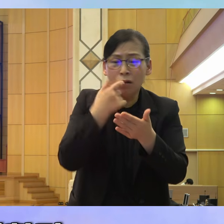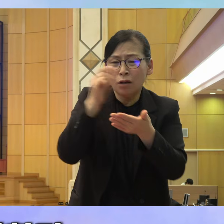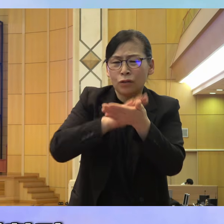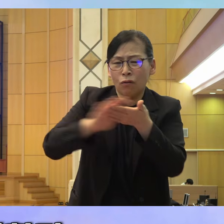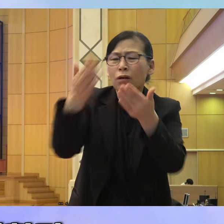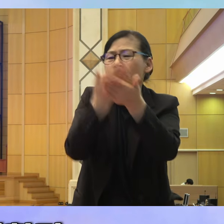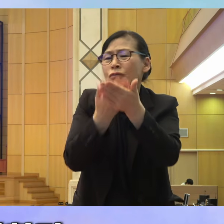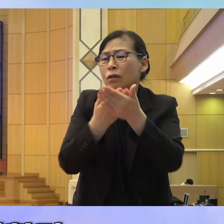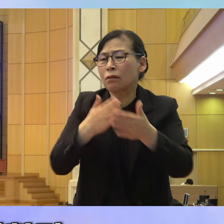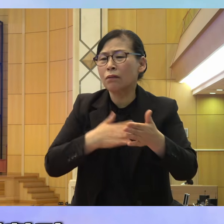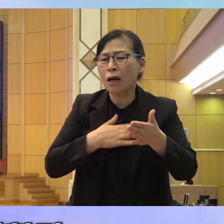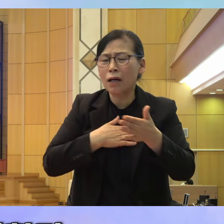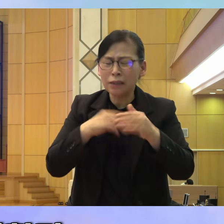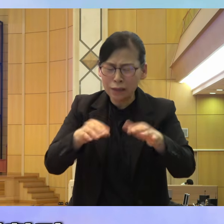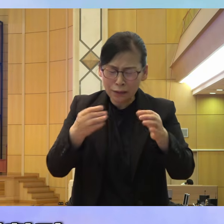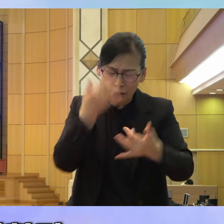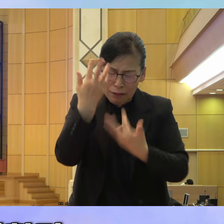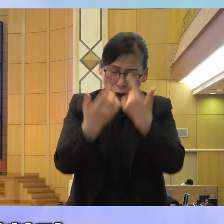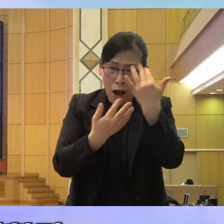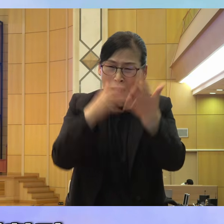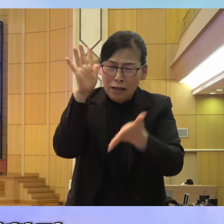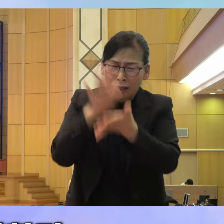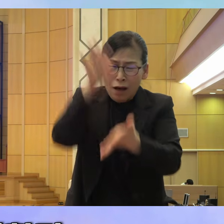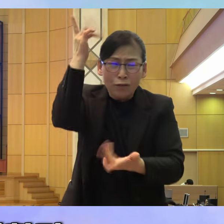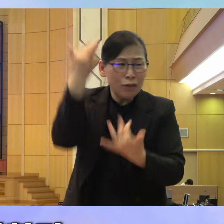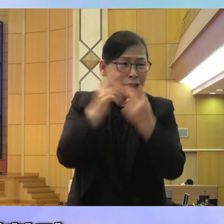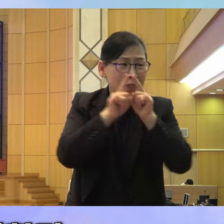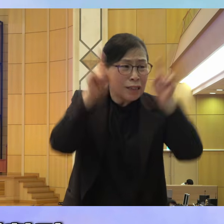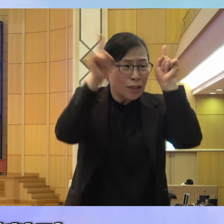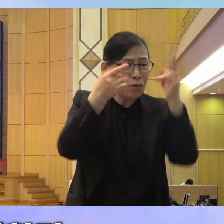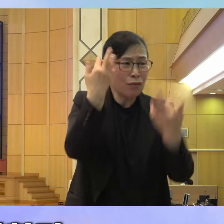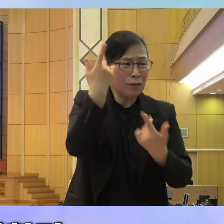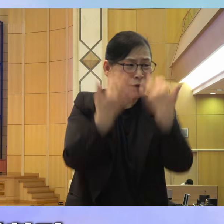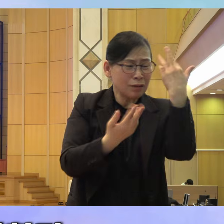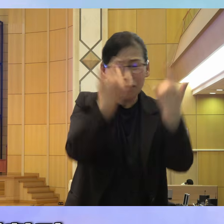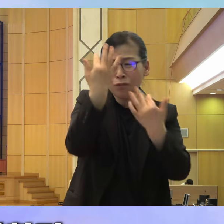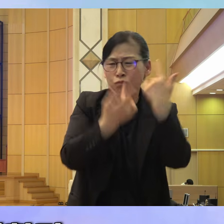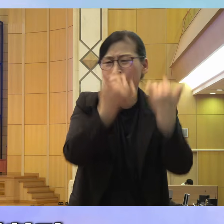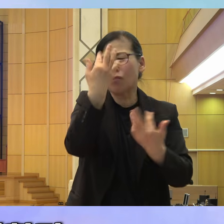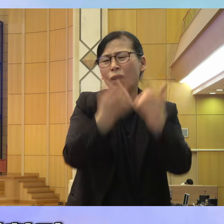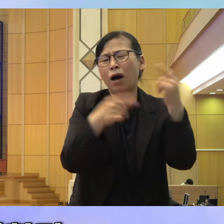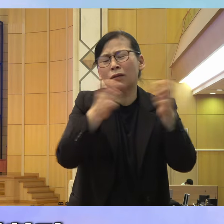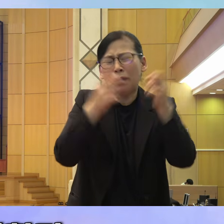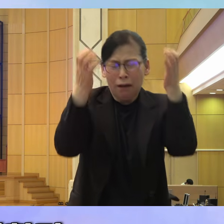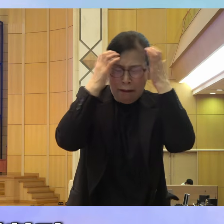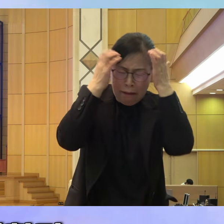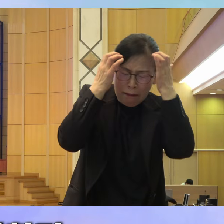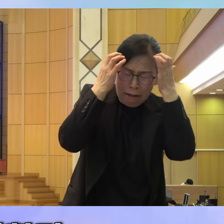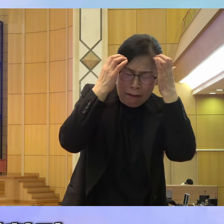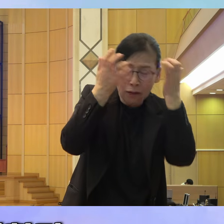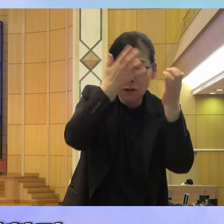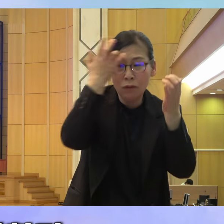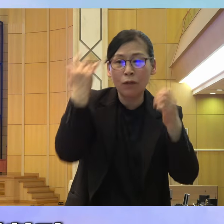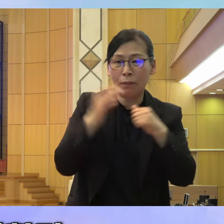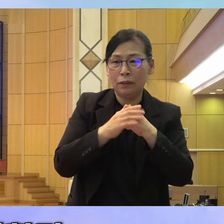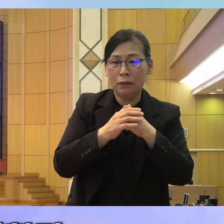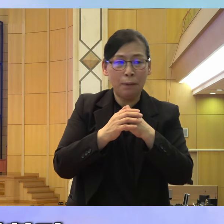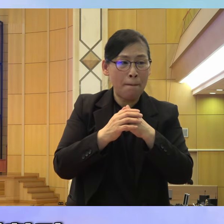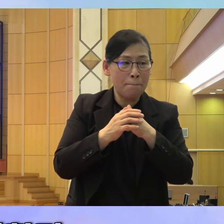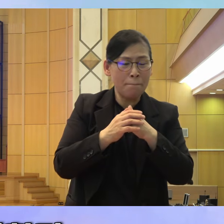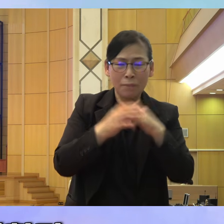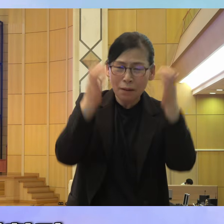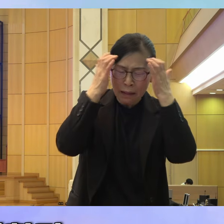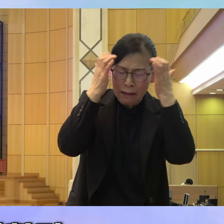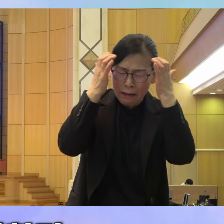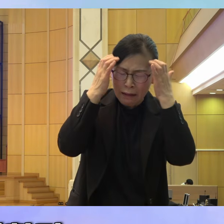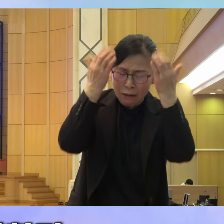하소서. 내가 이 불꽃이란 말은 뭐냐, 지옥에서 올라오는 불꽃 때문에 그런 거예요. 근데 이제 여기 있다가 음부라는